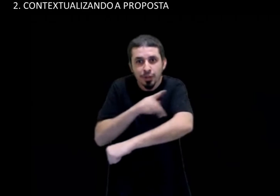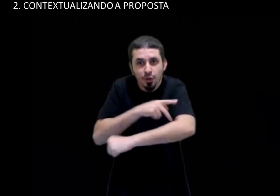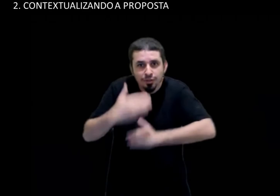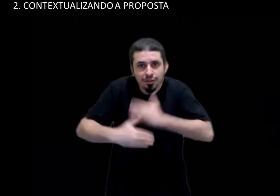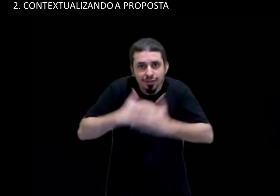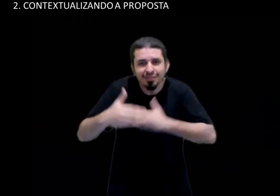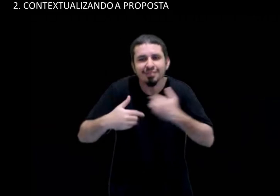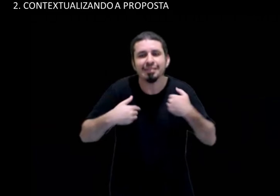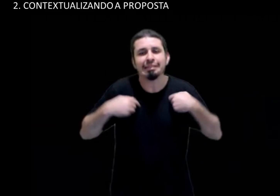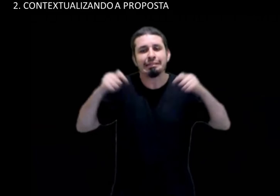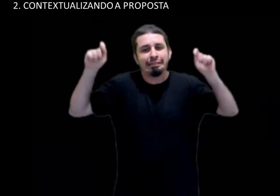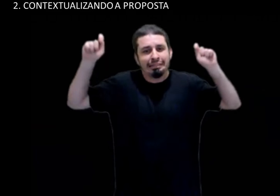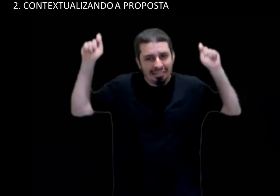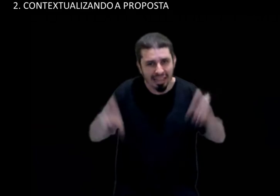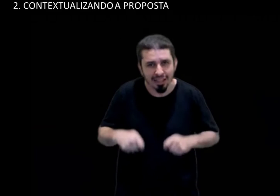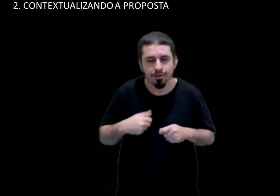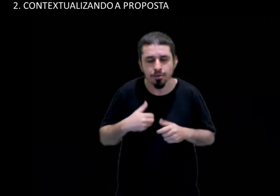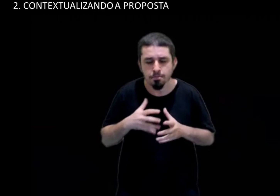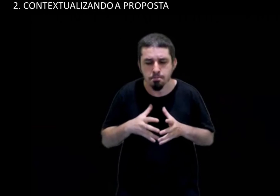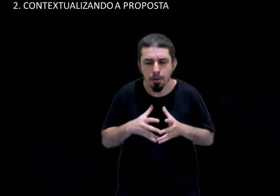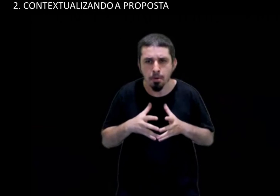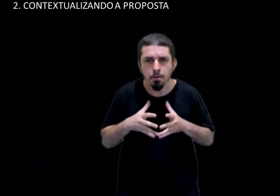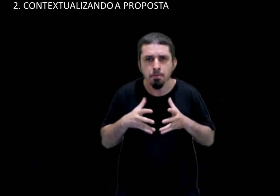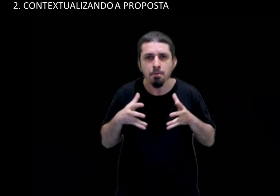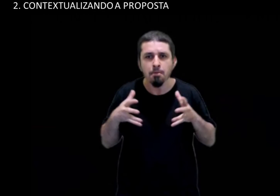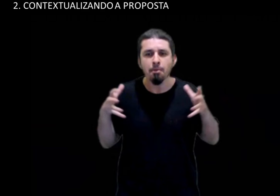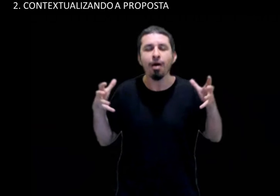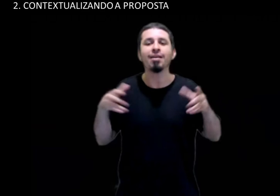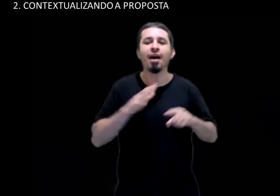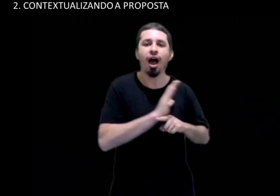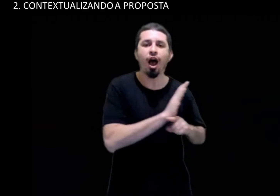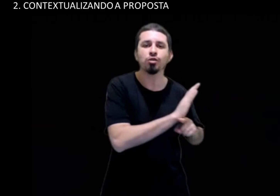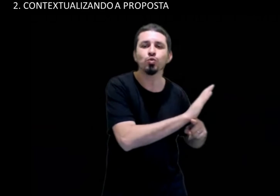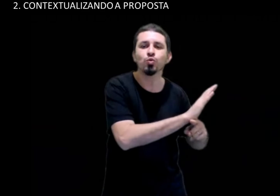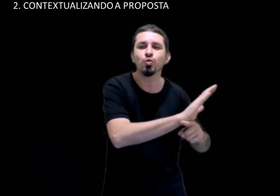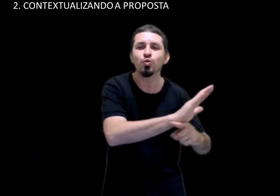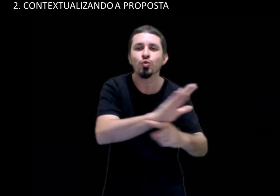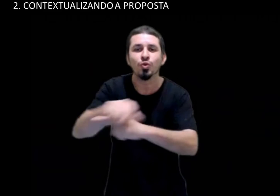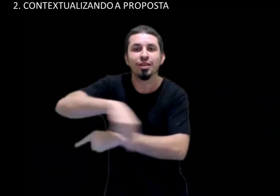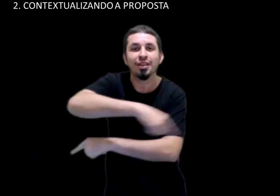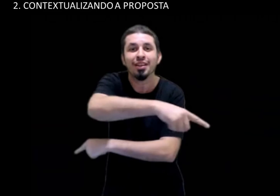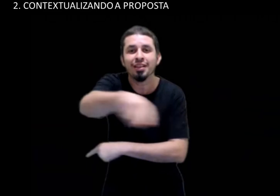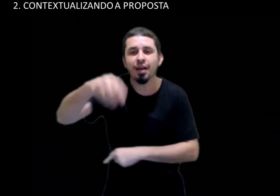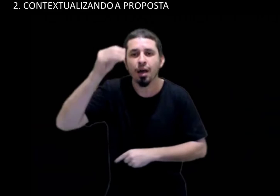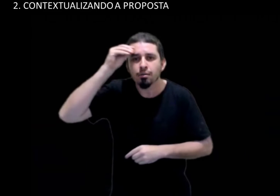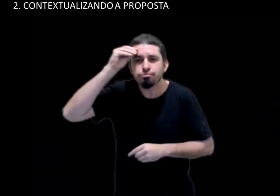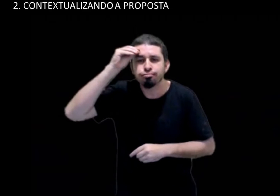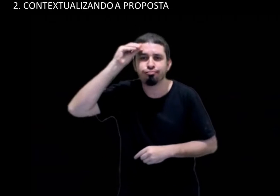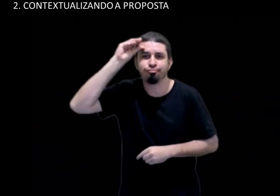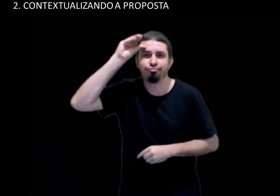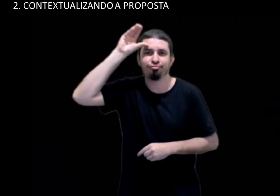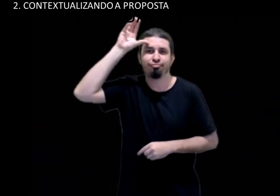conseguinte, ampliando as possibilidades de construção significativa de conhecimento também para os